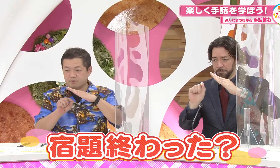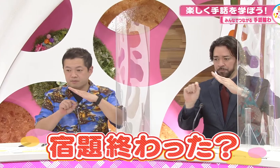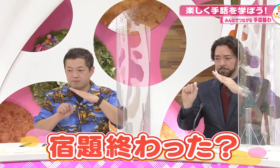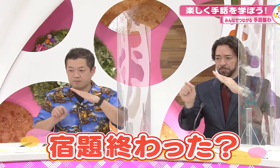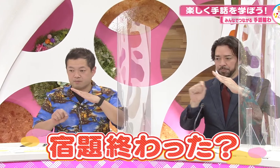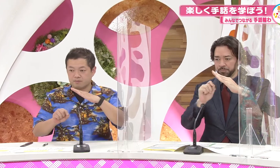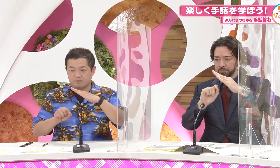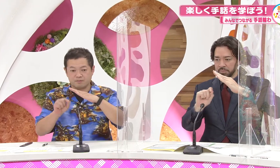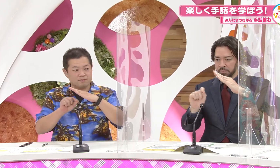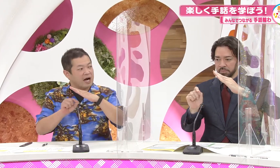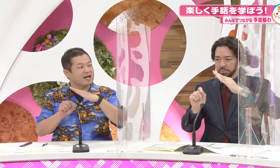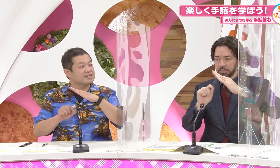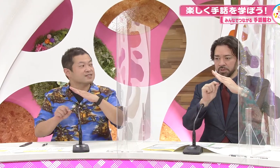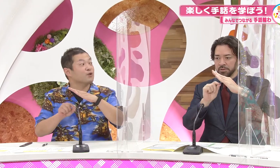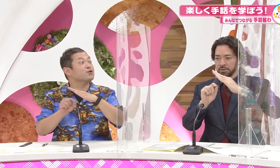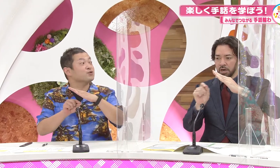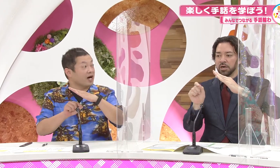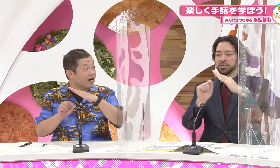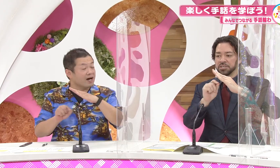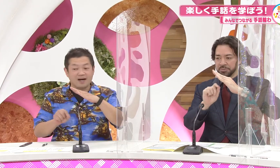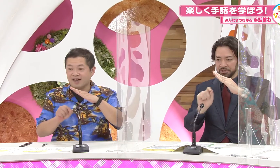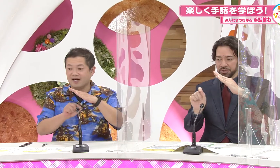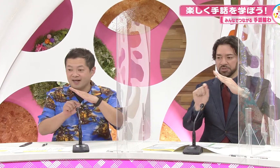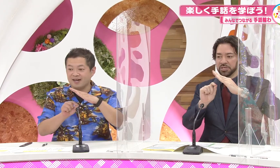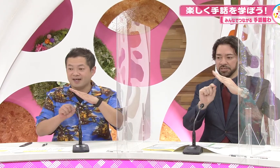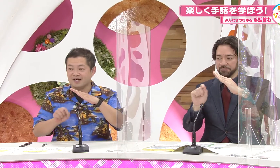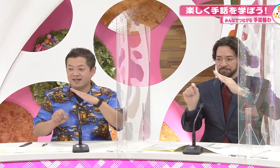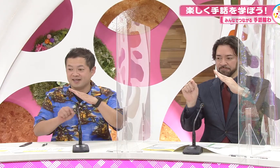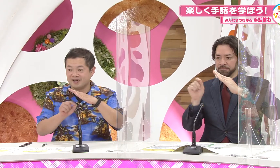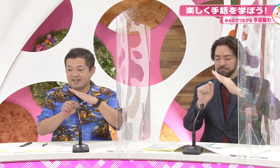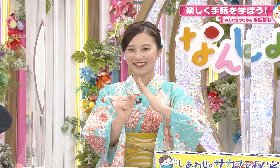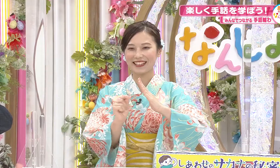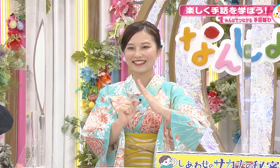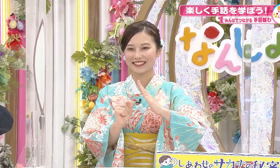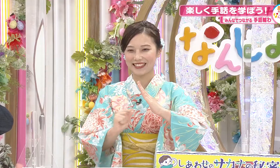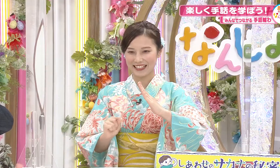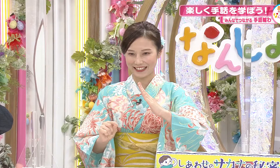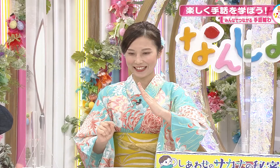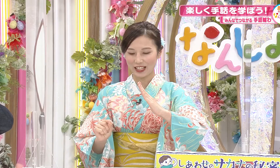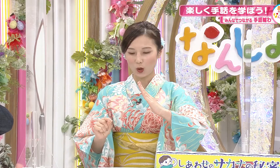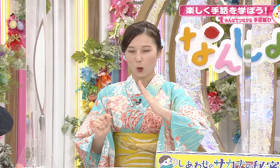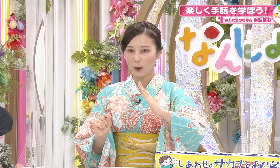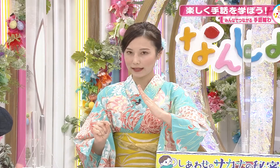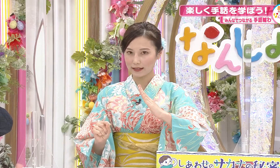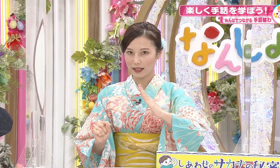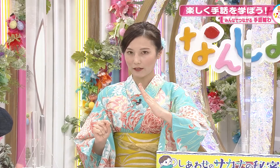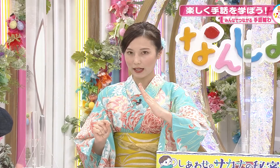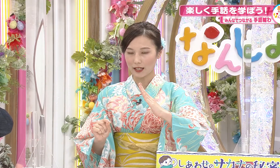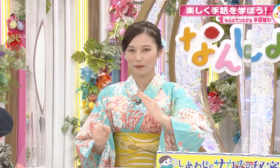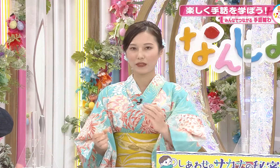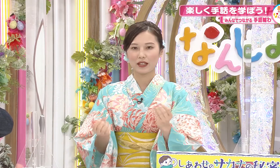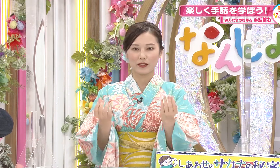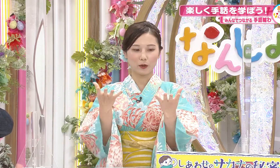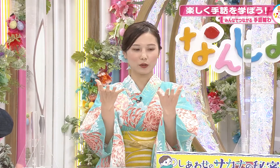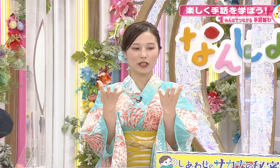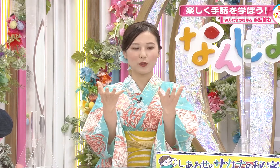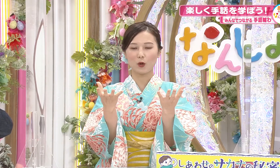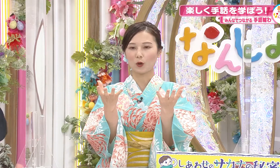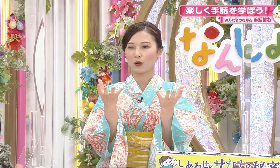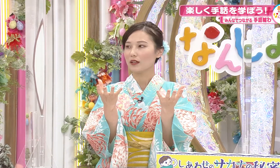の下で書くので宿題。 そういうことか、家で勉強する からね、はい、そういうことです、うん、これが宿題、うん、で終わったは両手を、